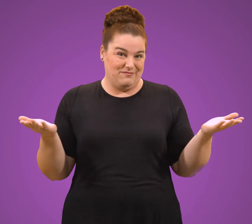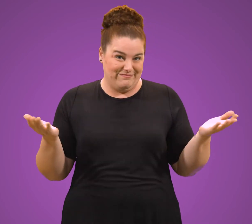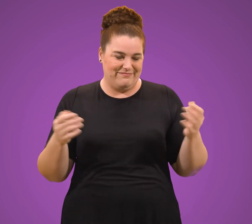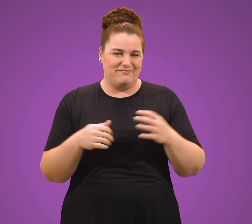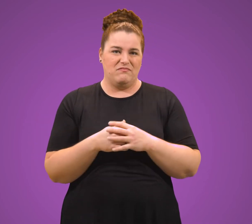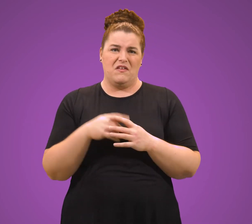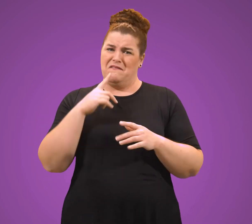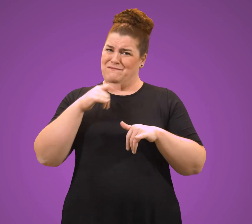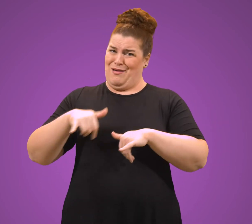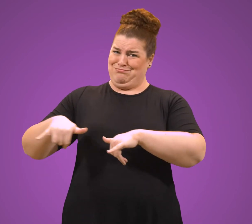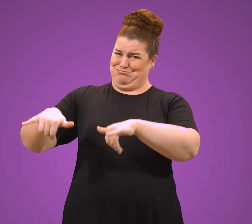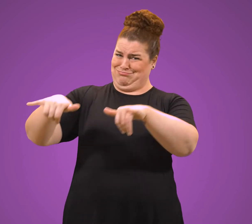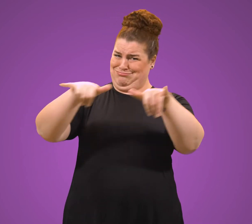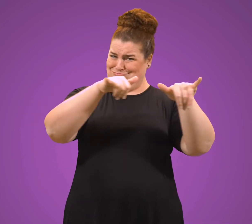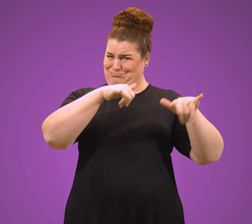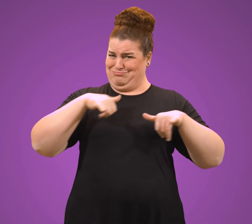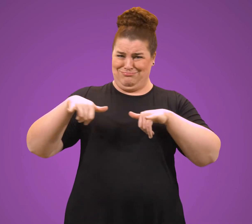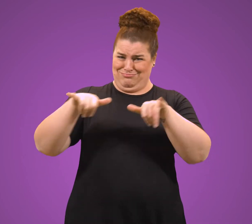On est tous dans le même bateau.